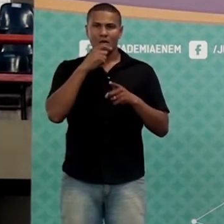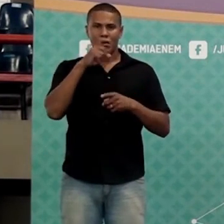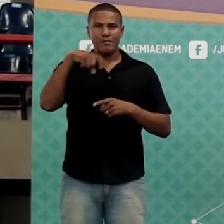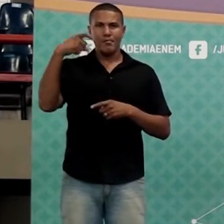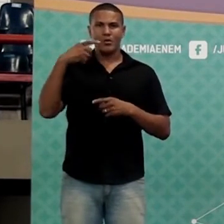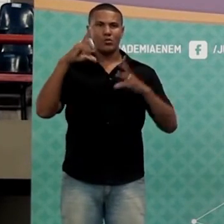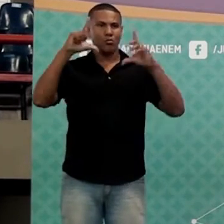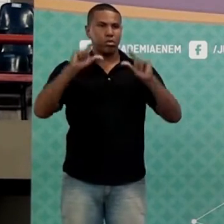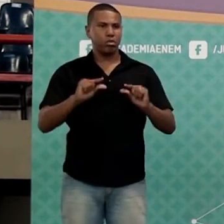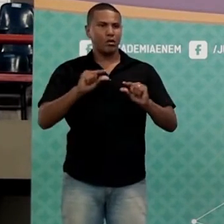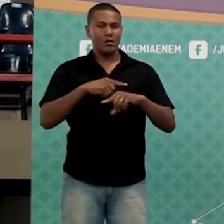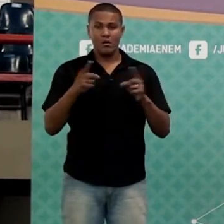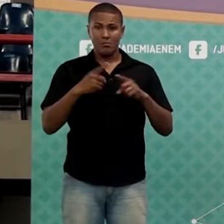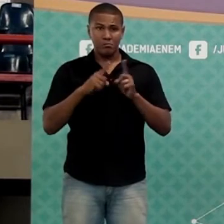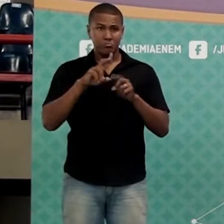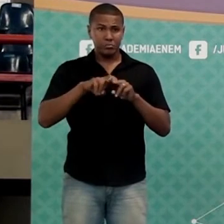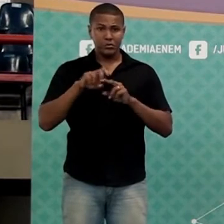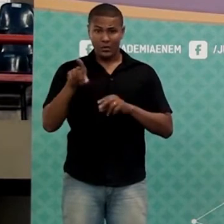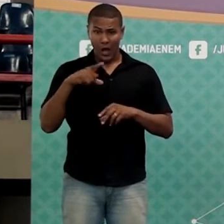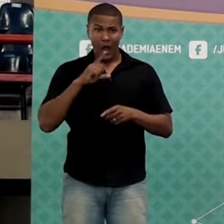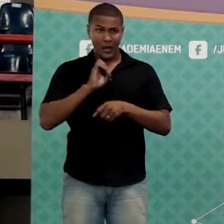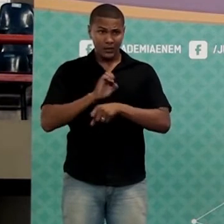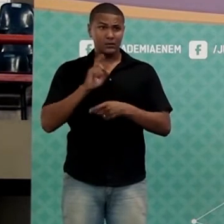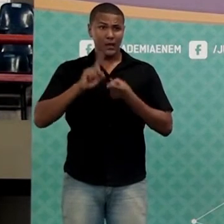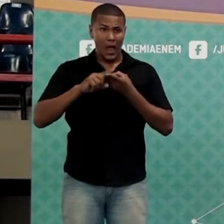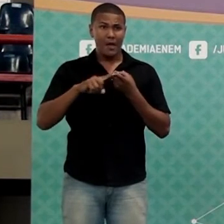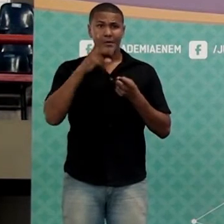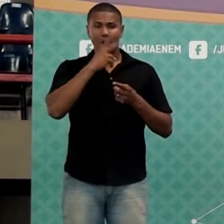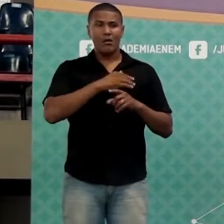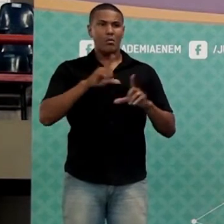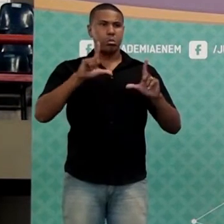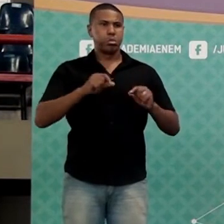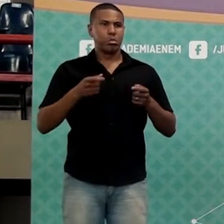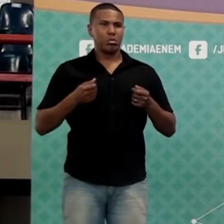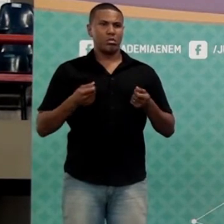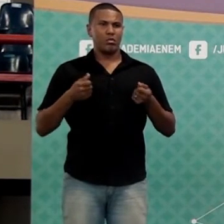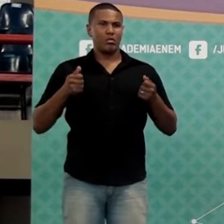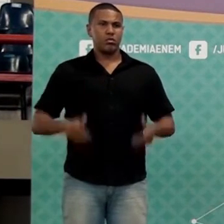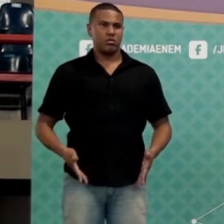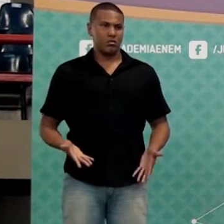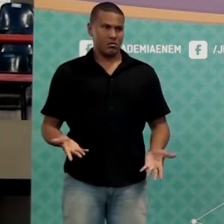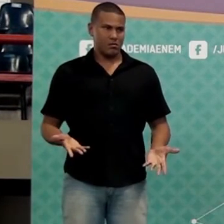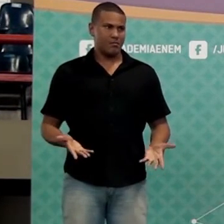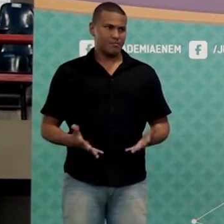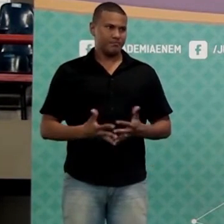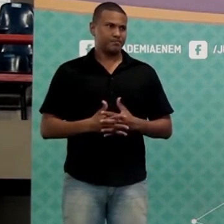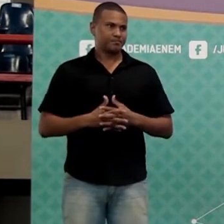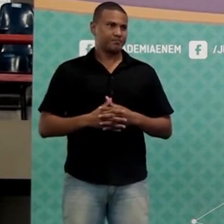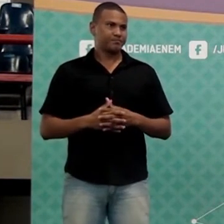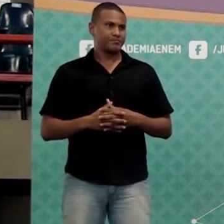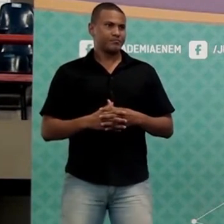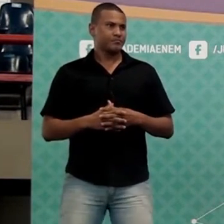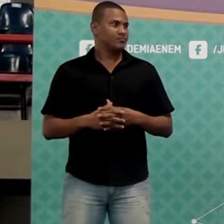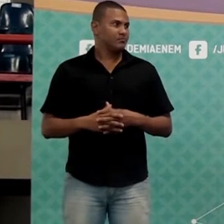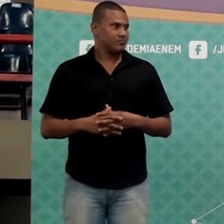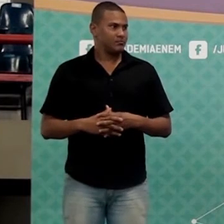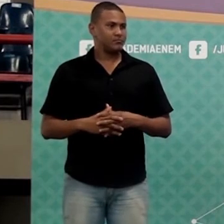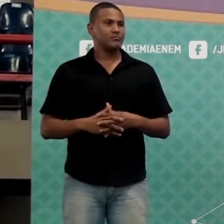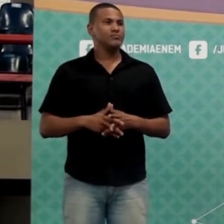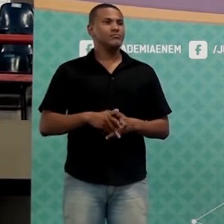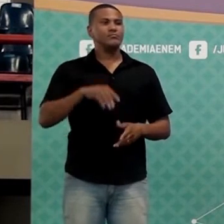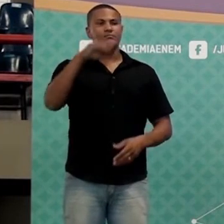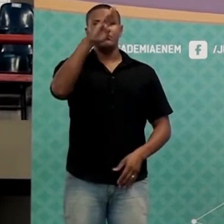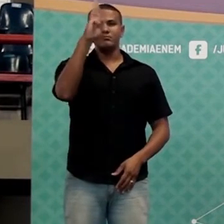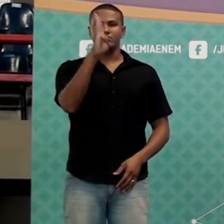impostos, ele também vai à falência. Tá certo? Beleza? Por exemplo, o Brasil tem